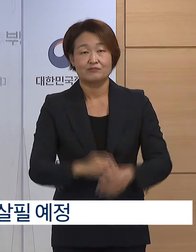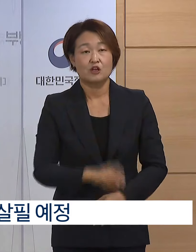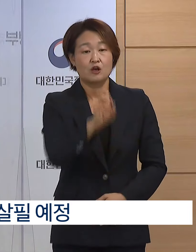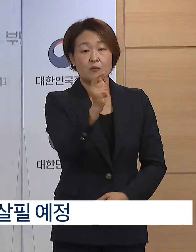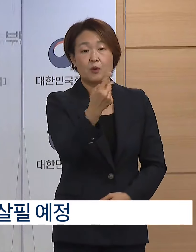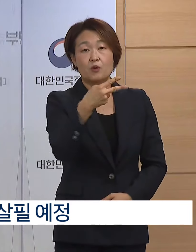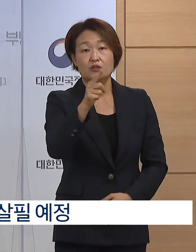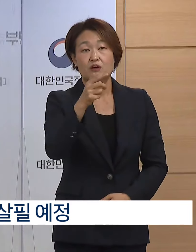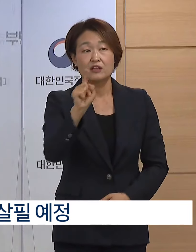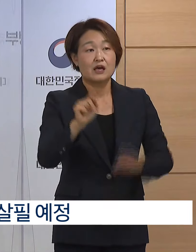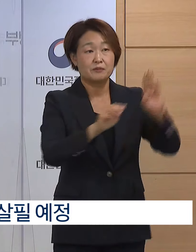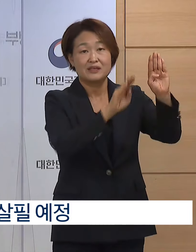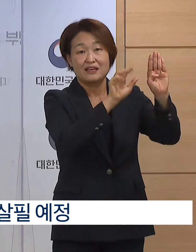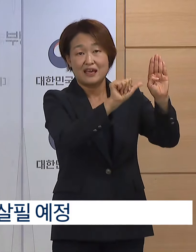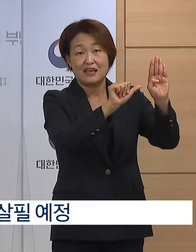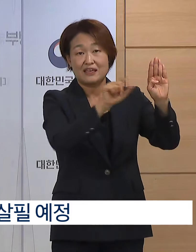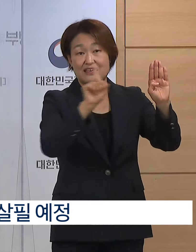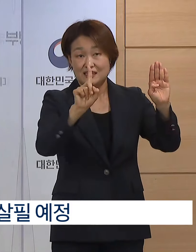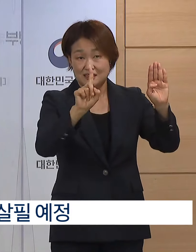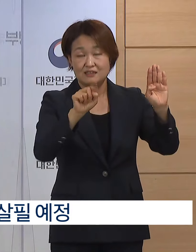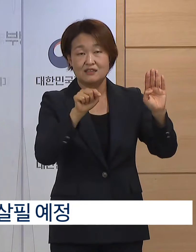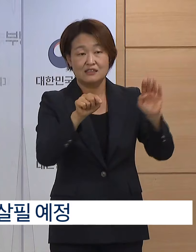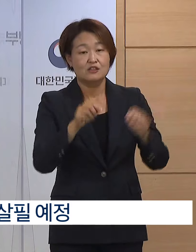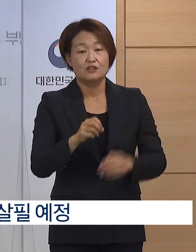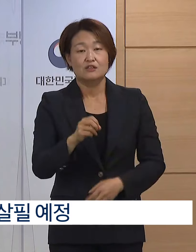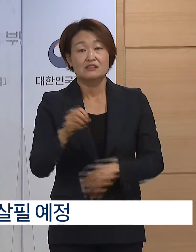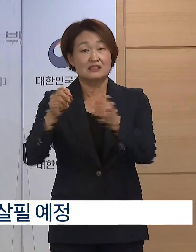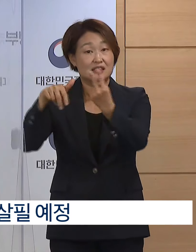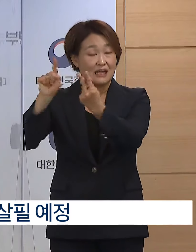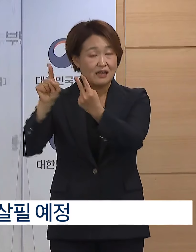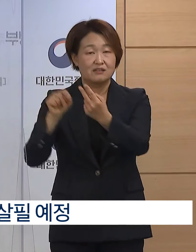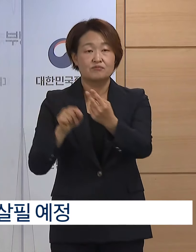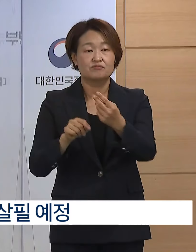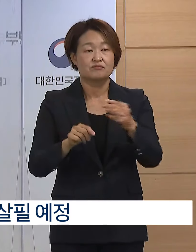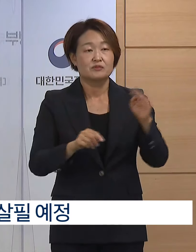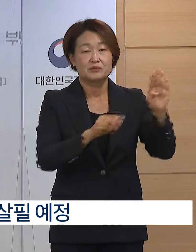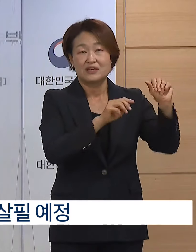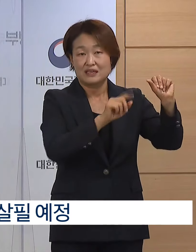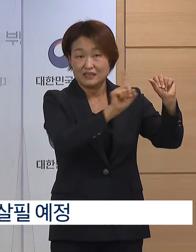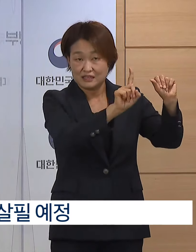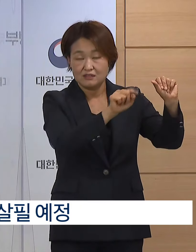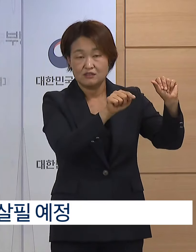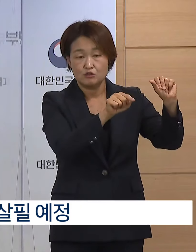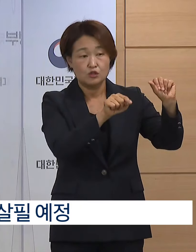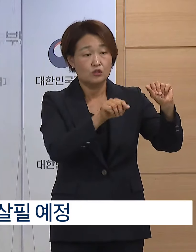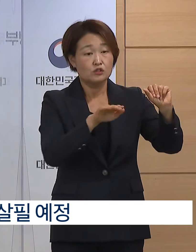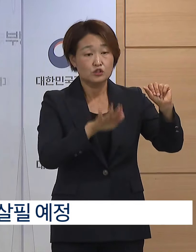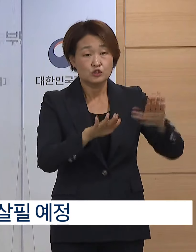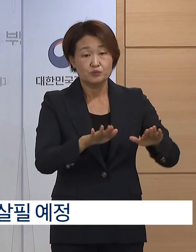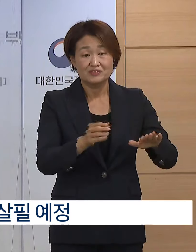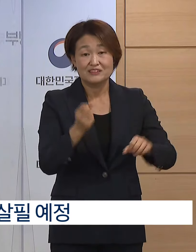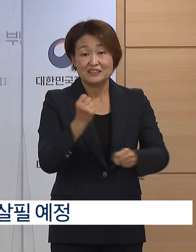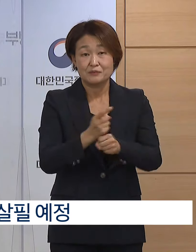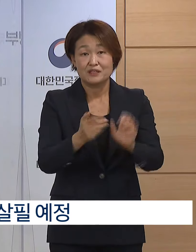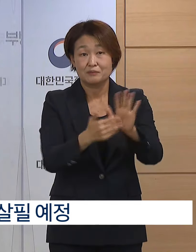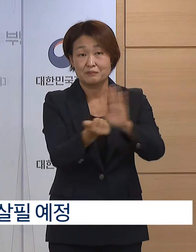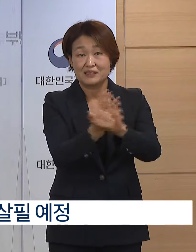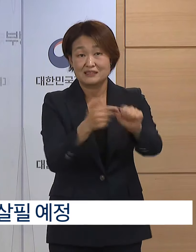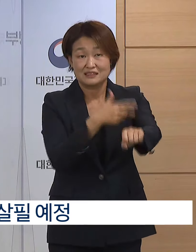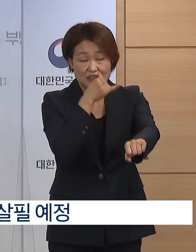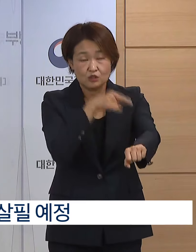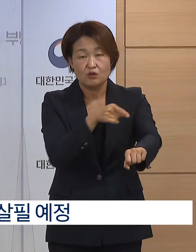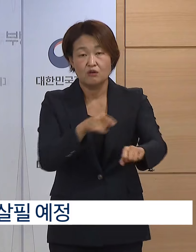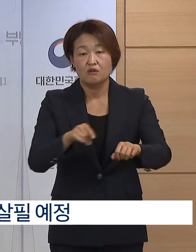모더나의 BA.1 기반 이가 백신의 경우 BA.1에 대해서 기존 백신 대비 중화